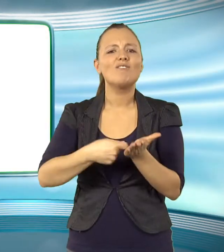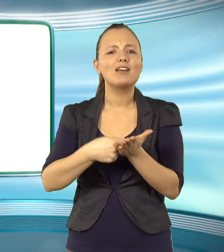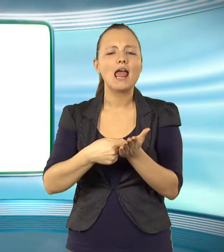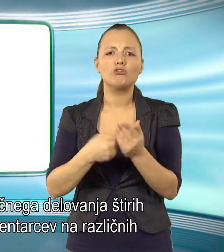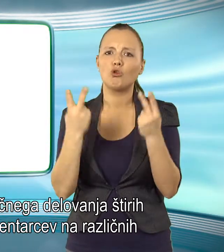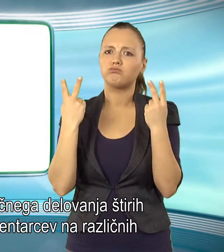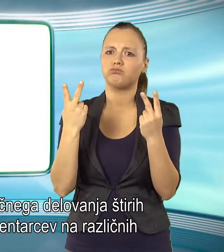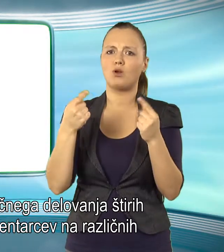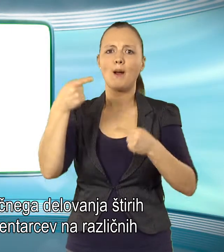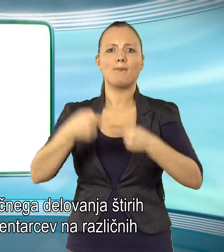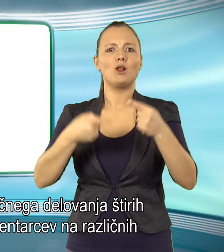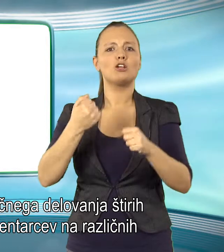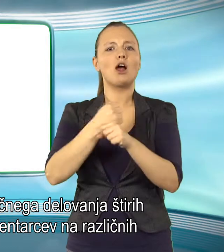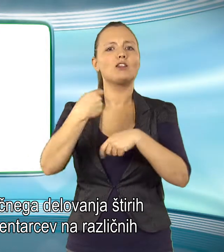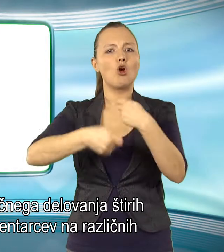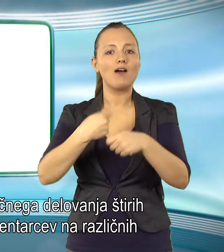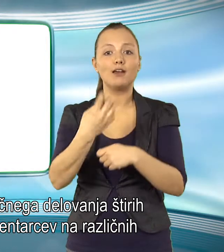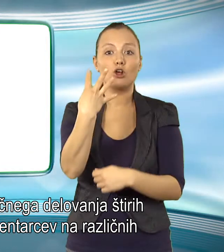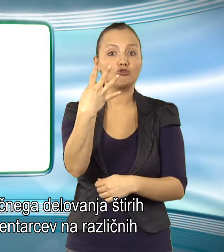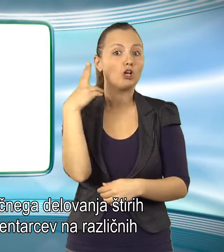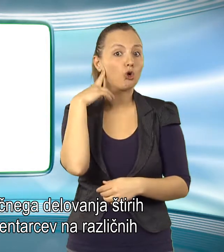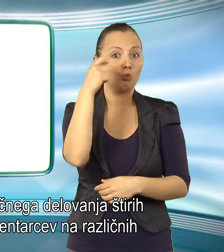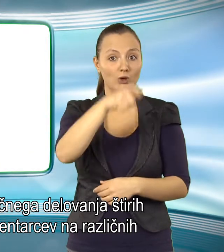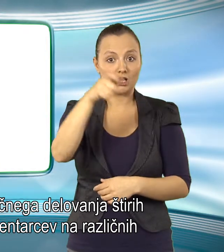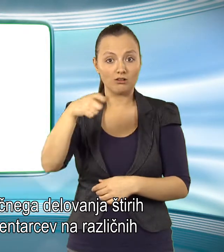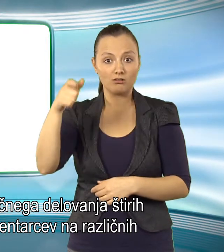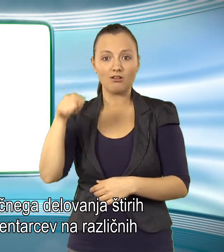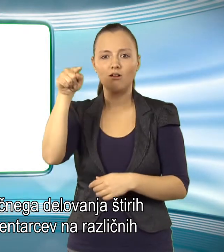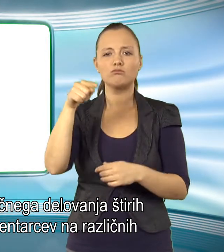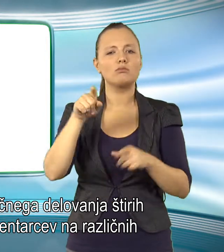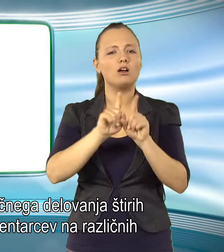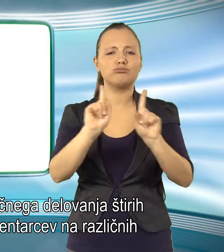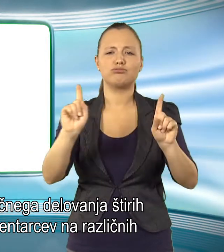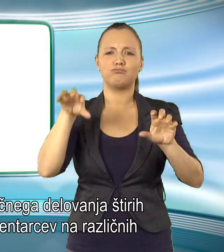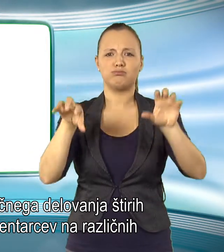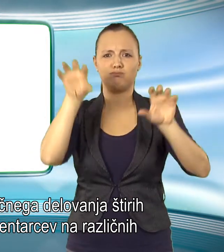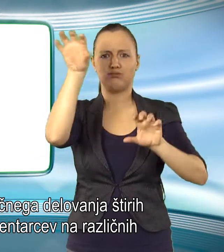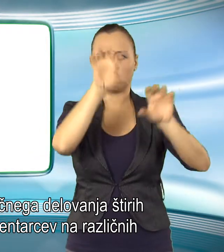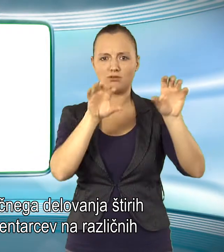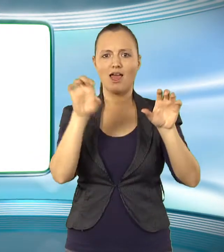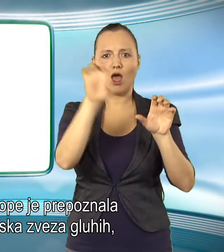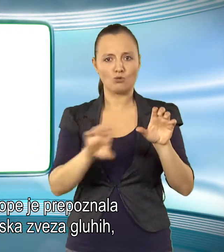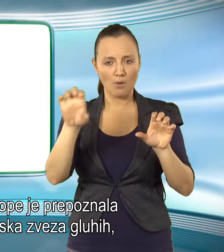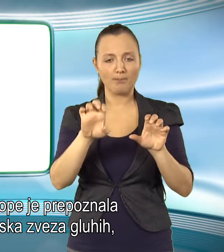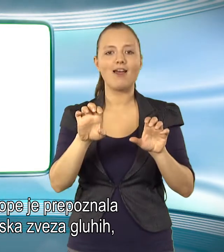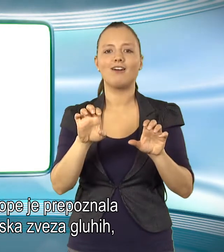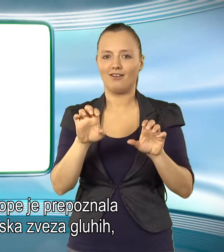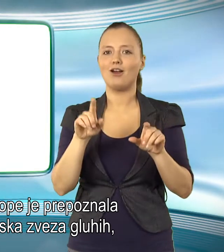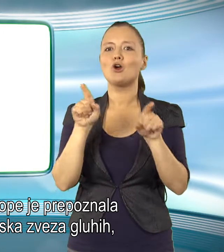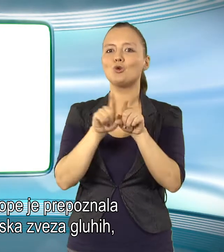Vrednost političnega delovanja štirih gluhih parlamentarcev na različnih koncih Evrope je prepoznala tudi Evropska zveza gluhih,